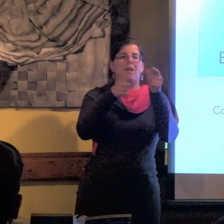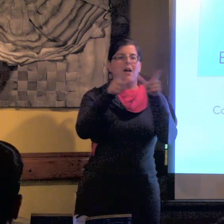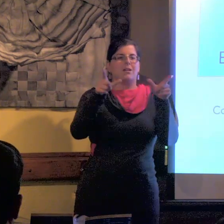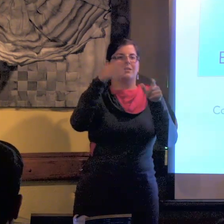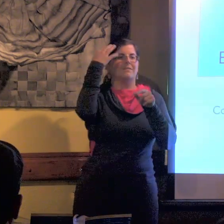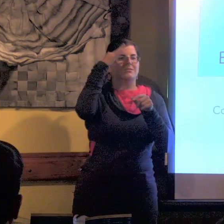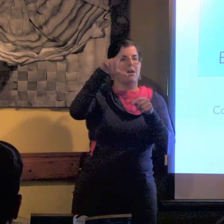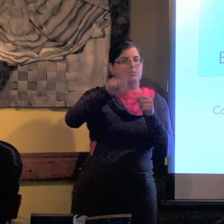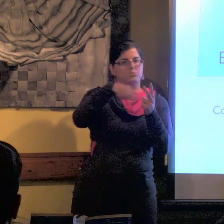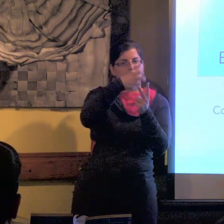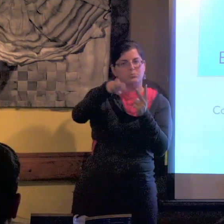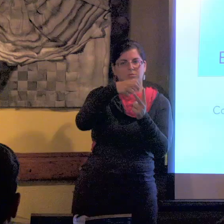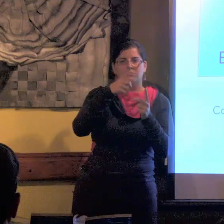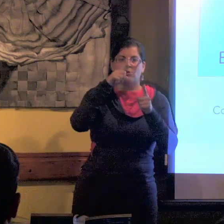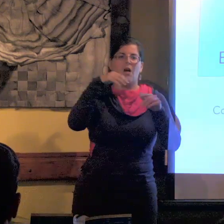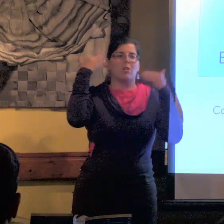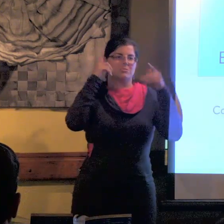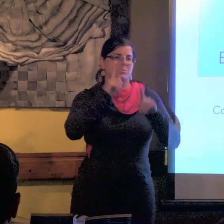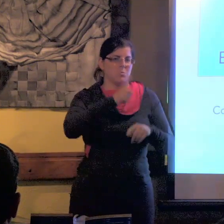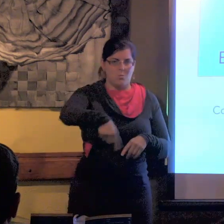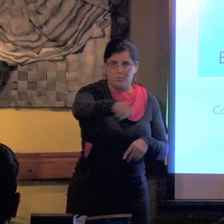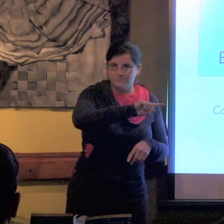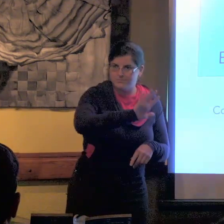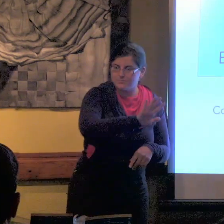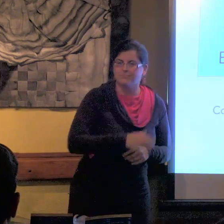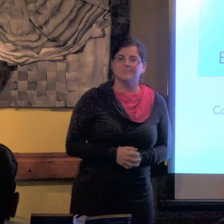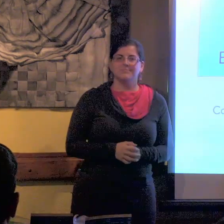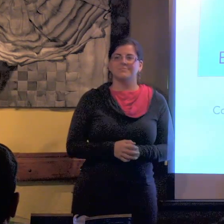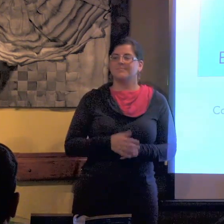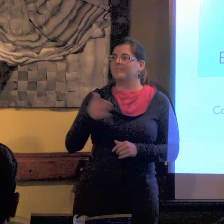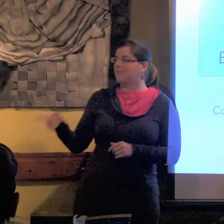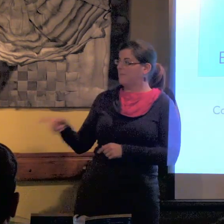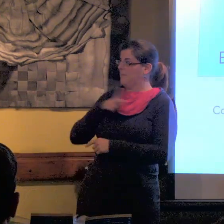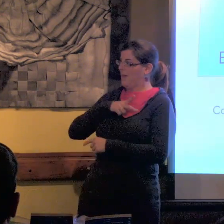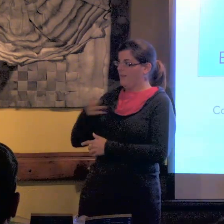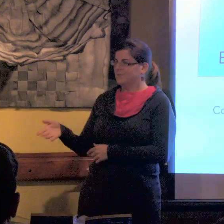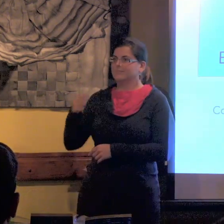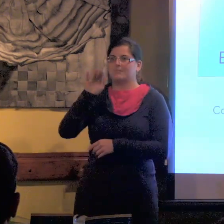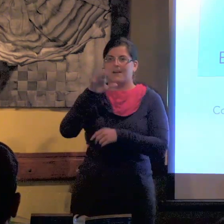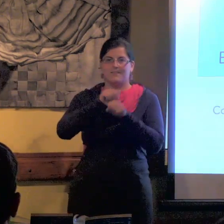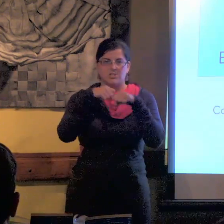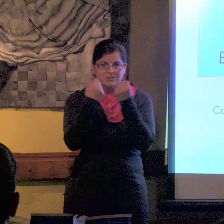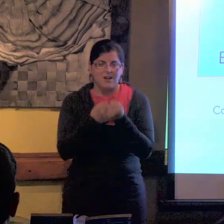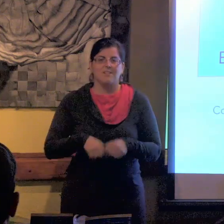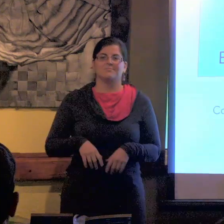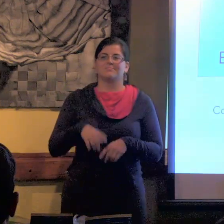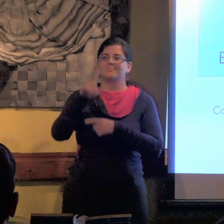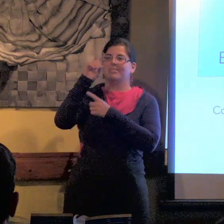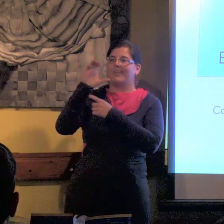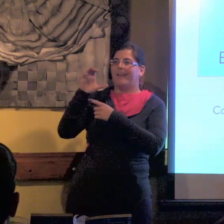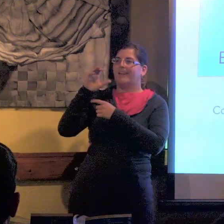a étudié en sexologie et enseigne à Lucien Pagé, personne sourde, dans son programme bilingue. Et Pamela